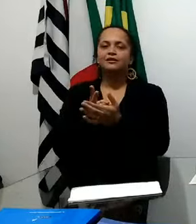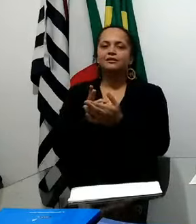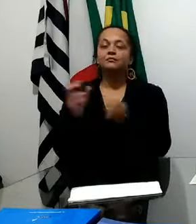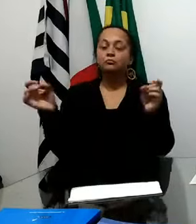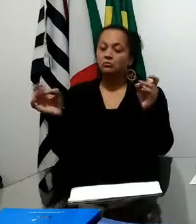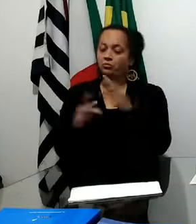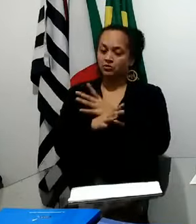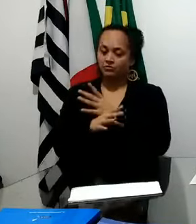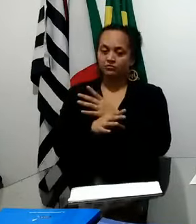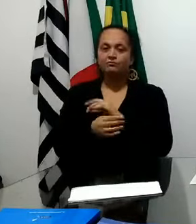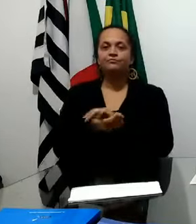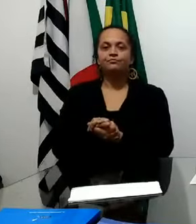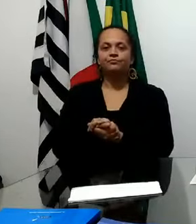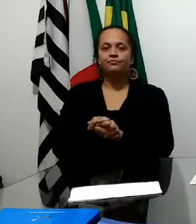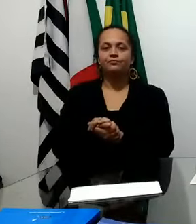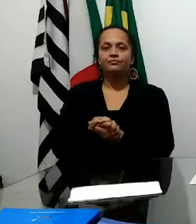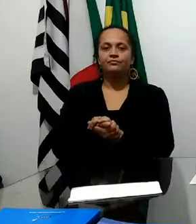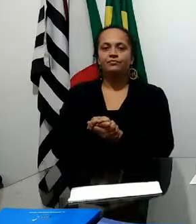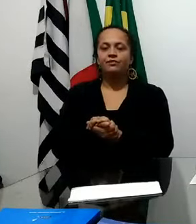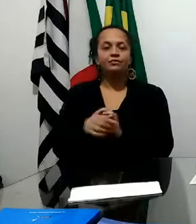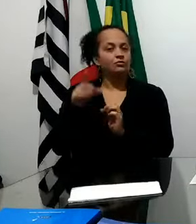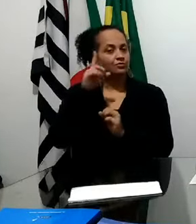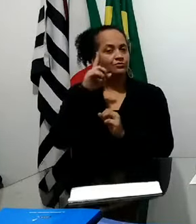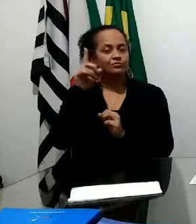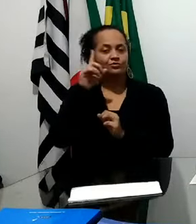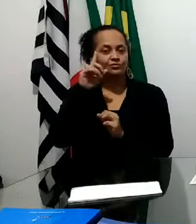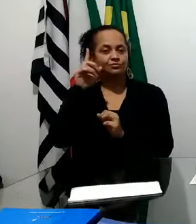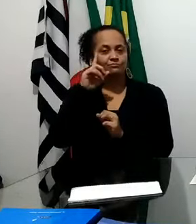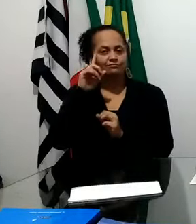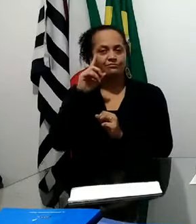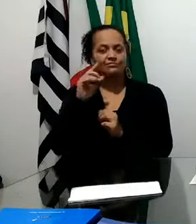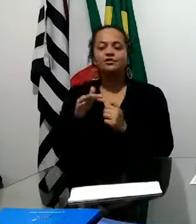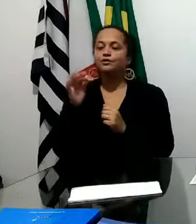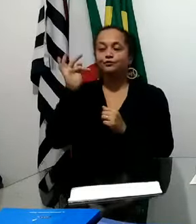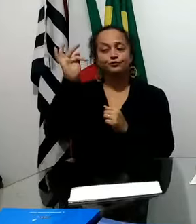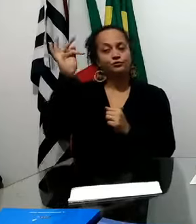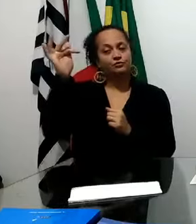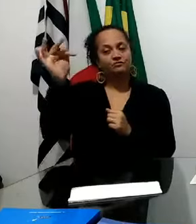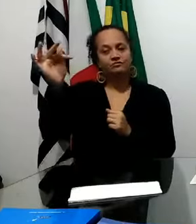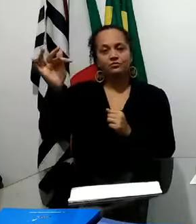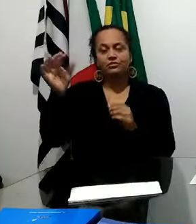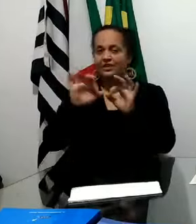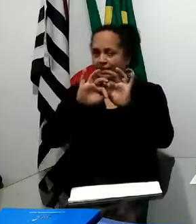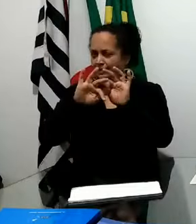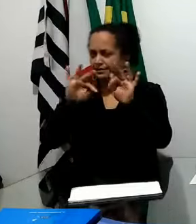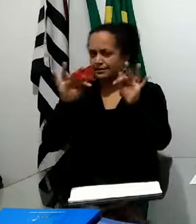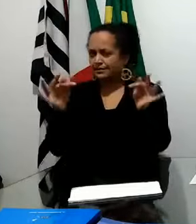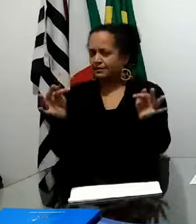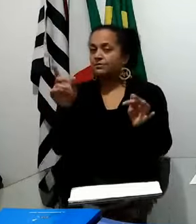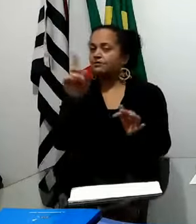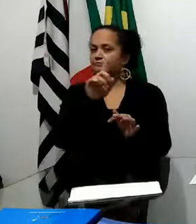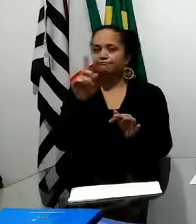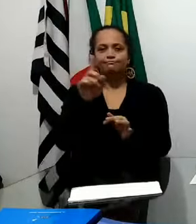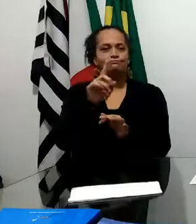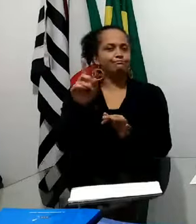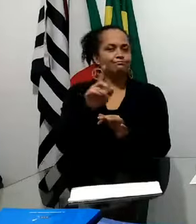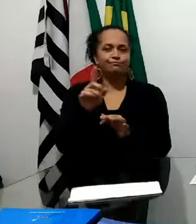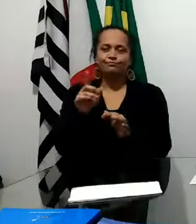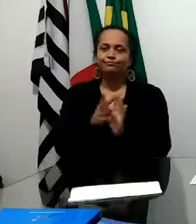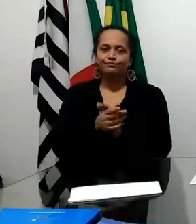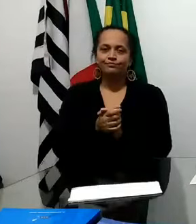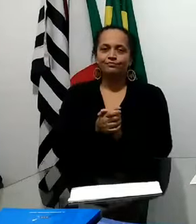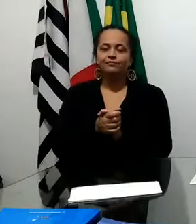Os dias vindouros não serão tão simples assim, né? Não serão. É bíblico, né? Não